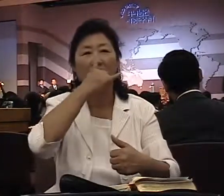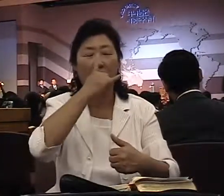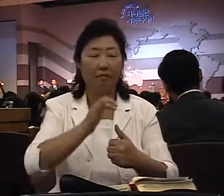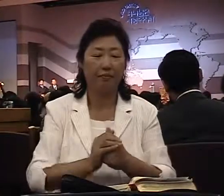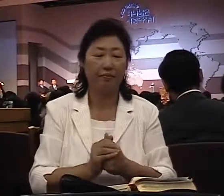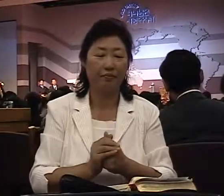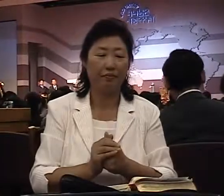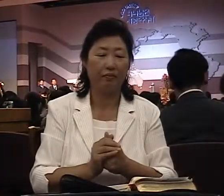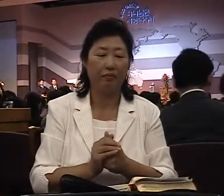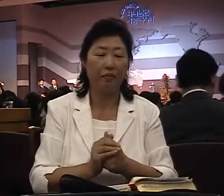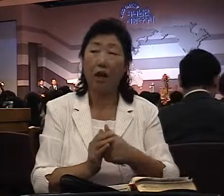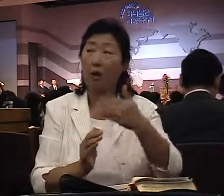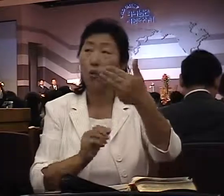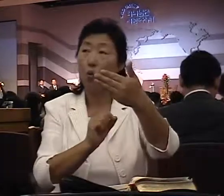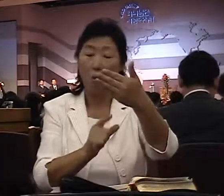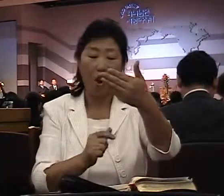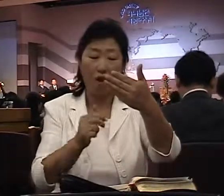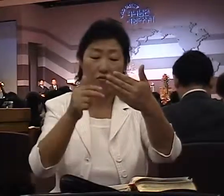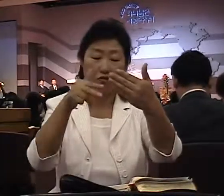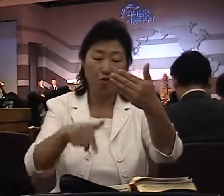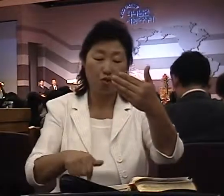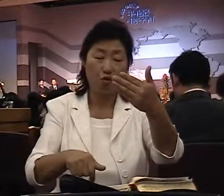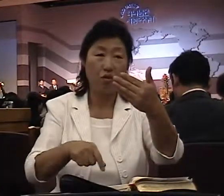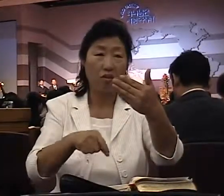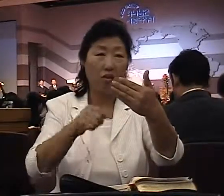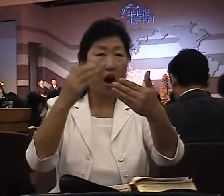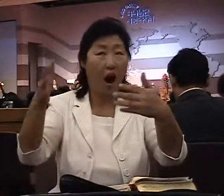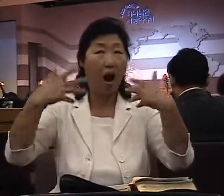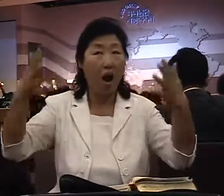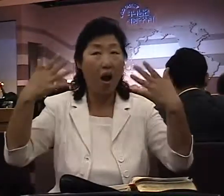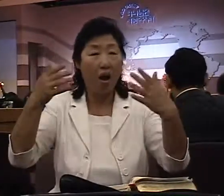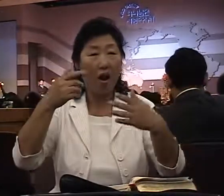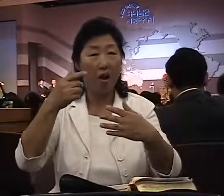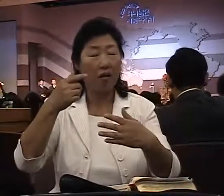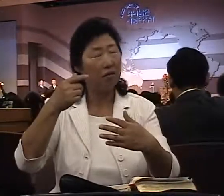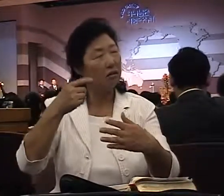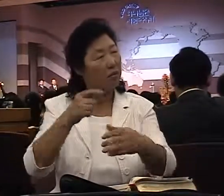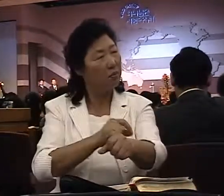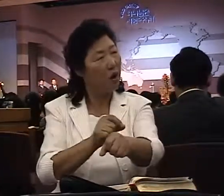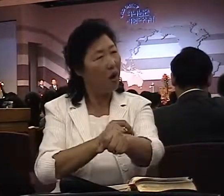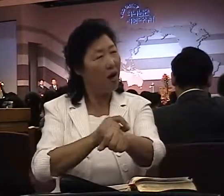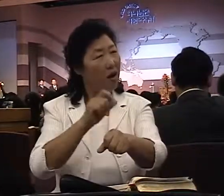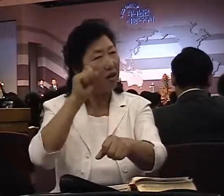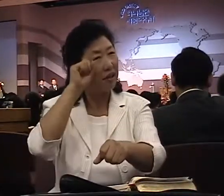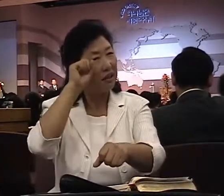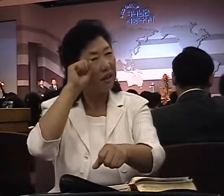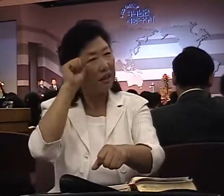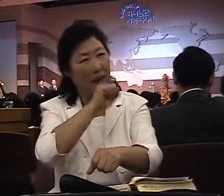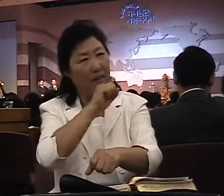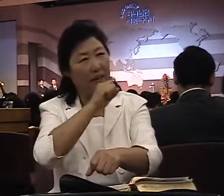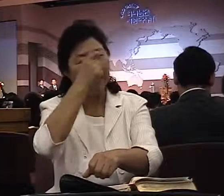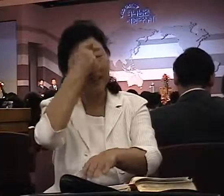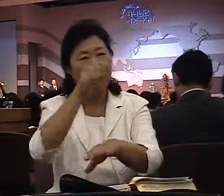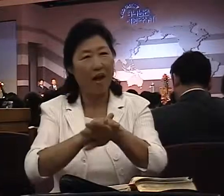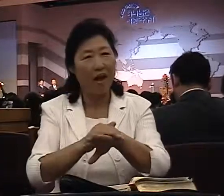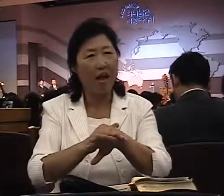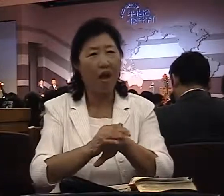가을 훈련 사역을 위한 특별 새벽 기도회 저희가 훈세라고 이름 지었는데요. 많이 기대해 주시고 기도하심으로